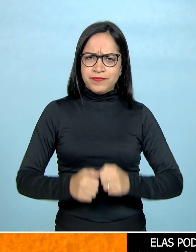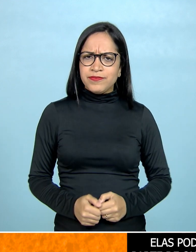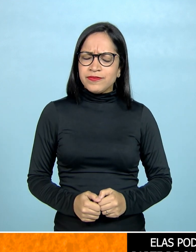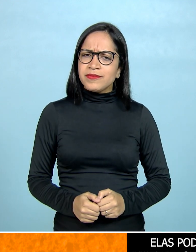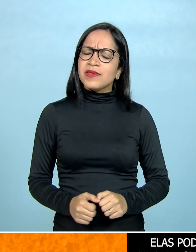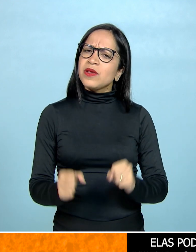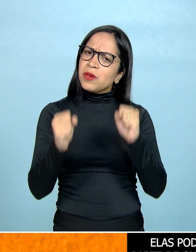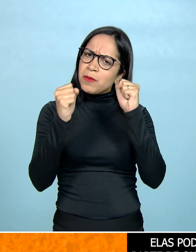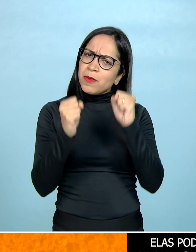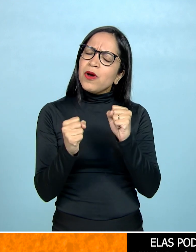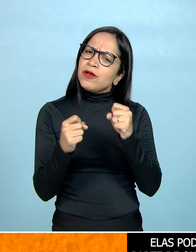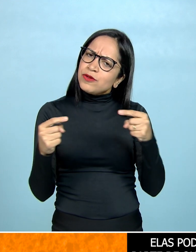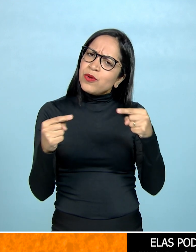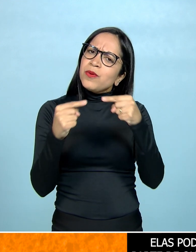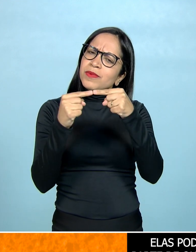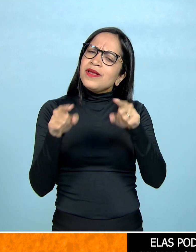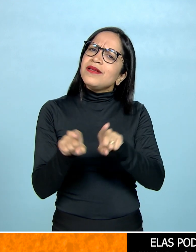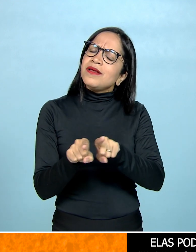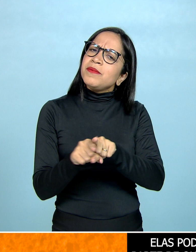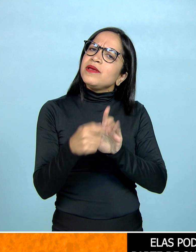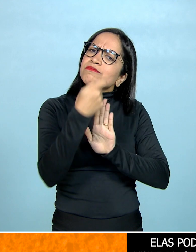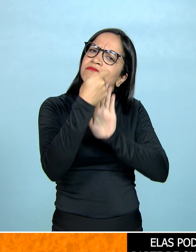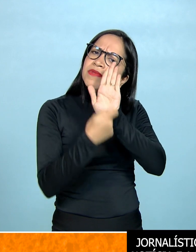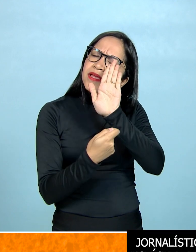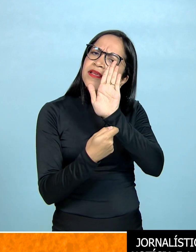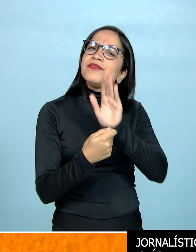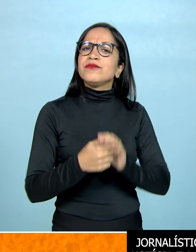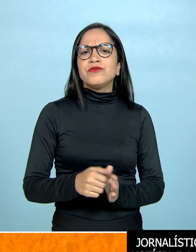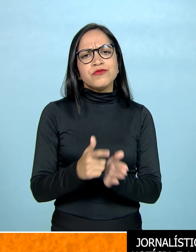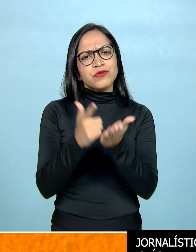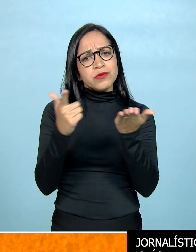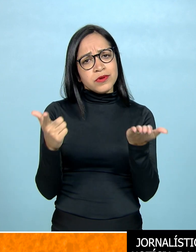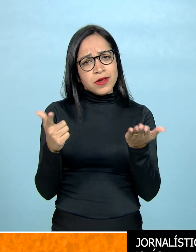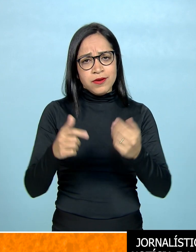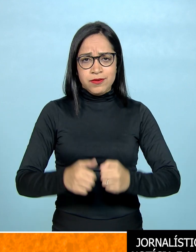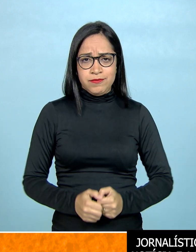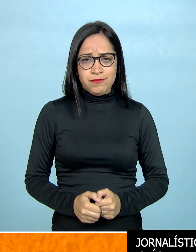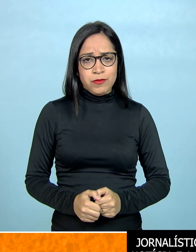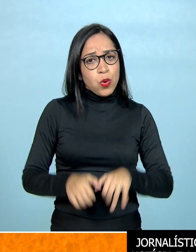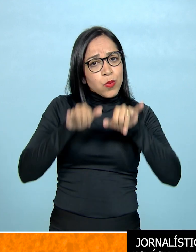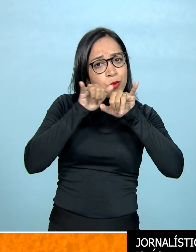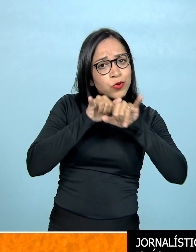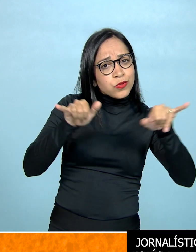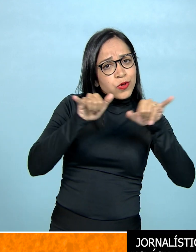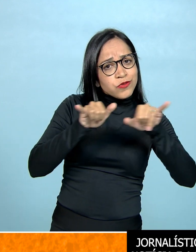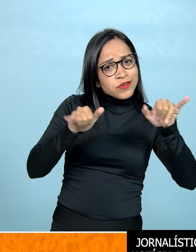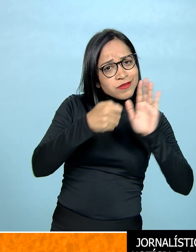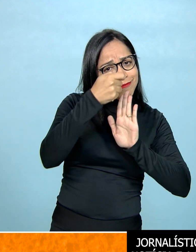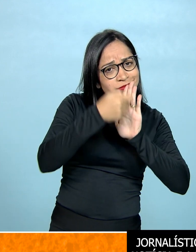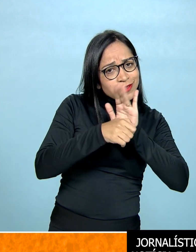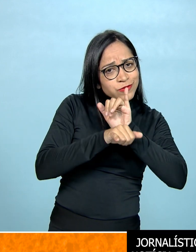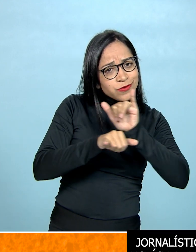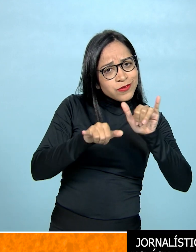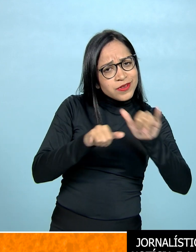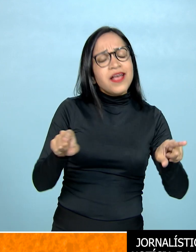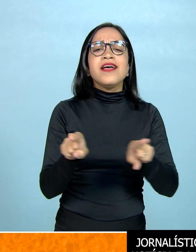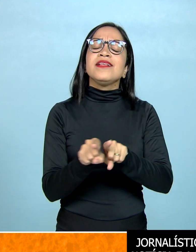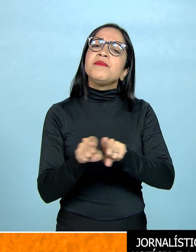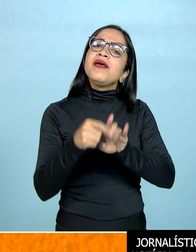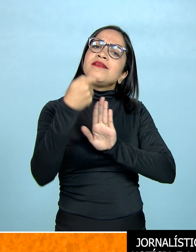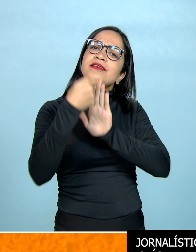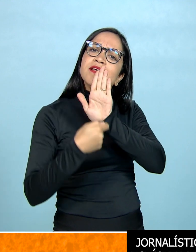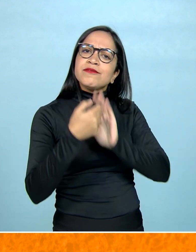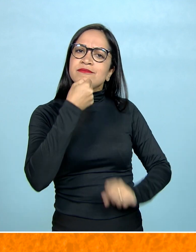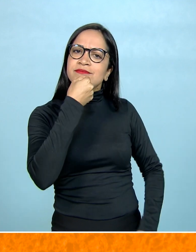Elas podem fazer parte de outros textos jornalísticos, como a notícia e a reportagem.